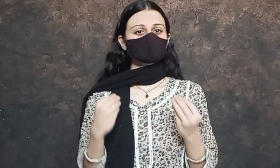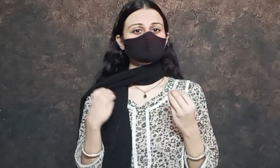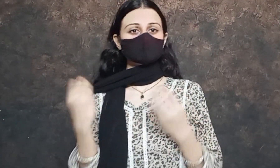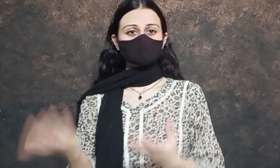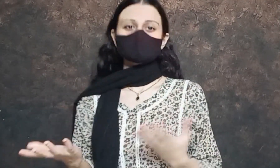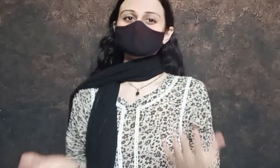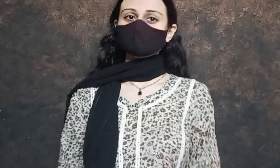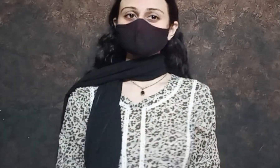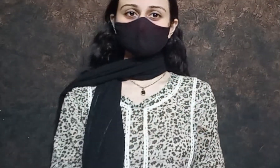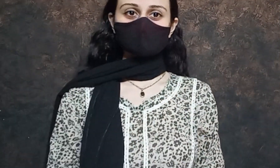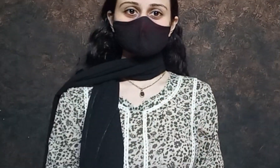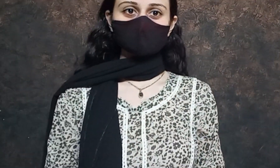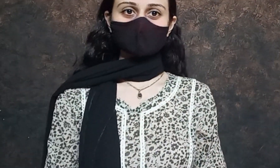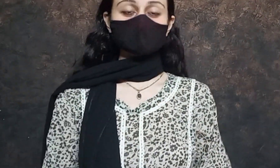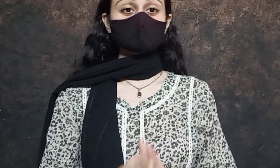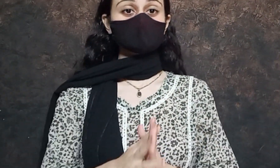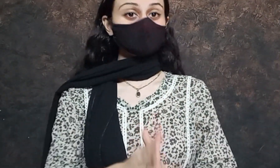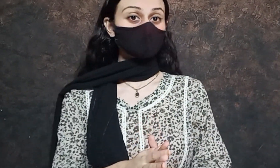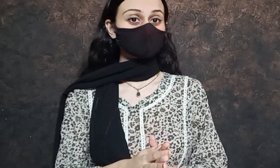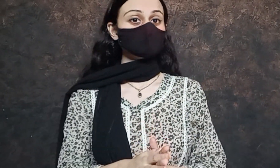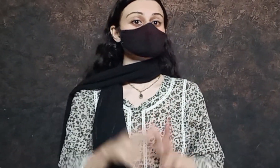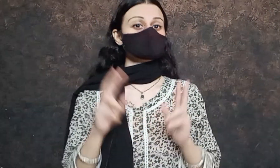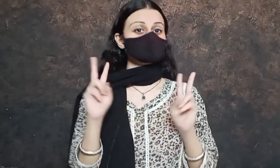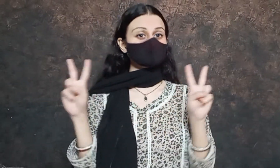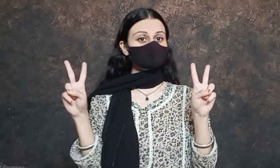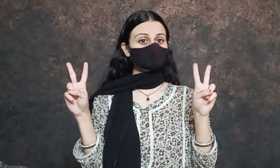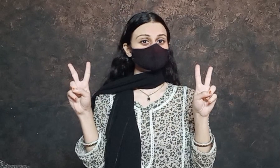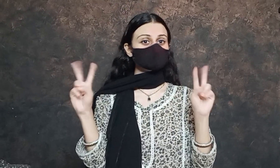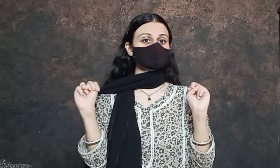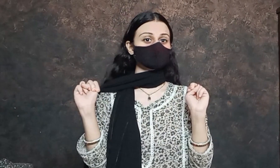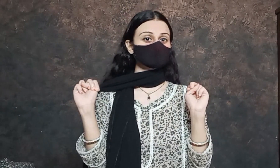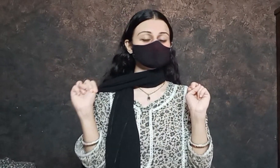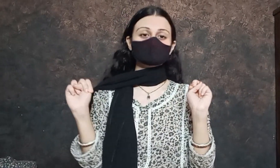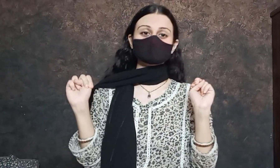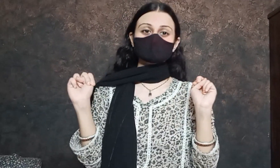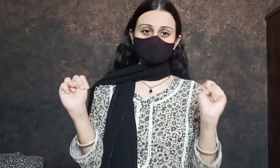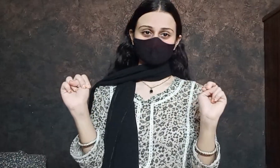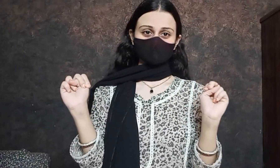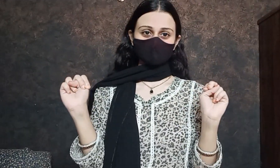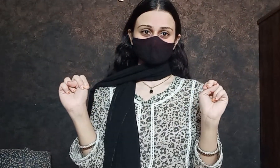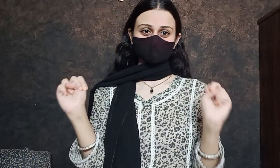अच्छी अच्छी वीडियोस देखने के लिए मेरे चैनल को सब्सक्राइब कीजिए, लाइक कीजिए, शेयर कीजिए।